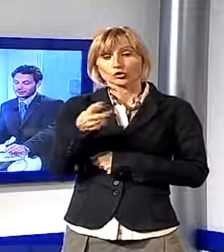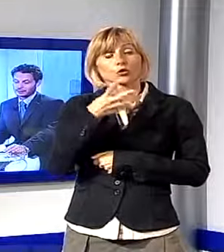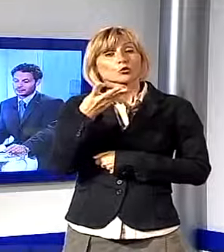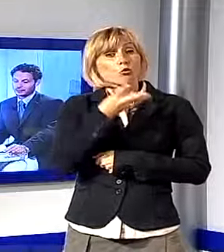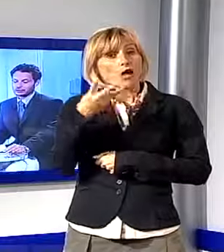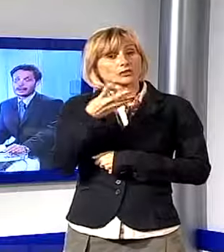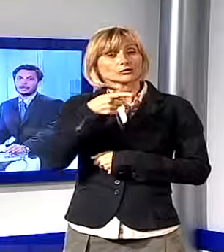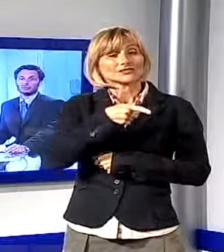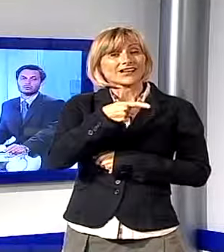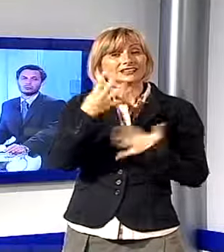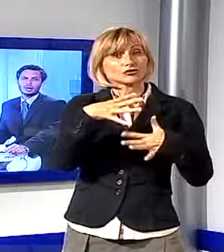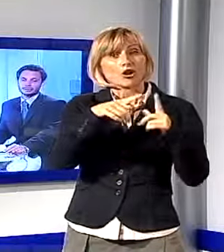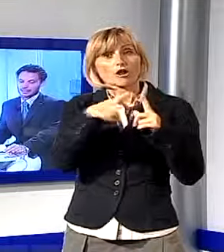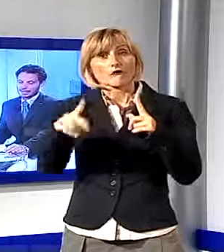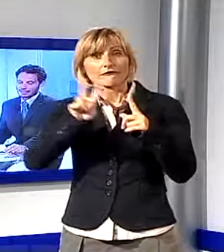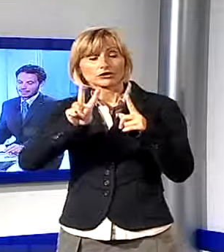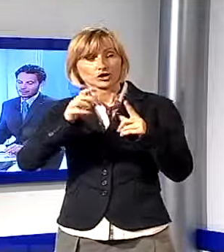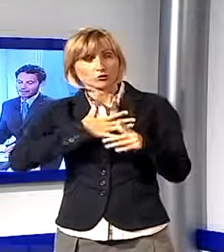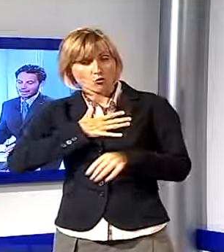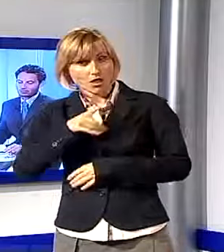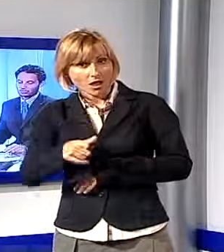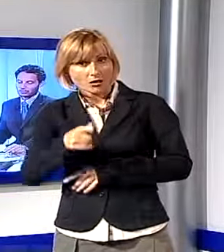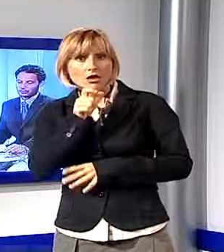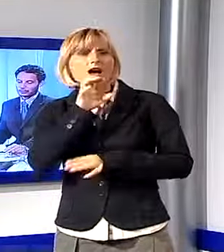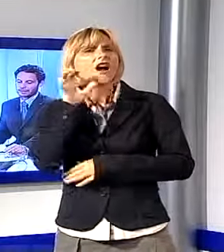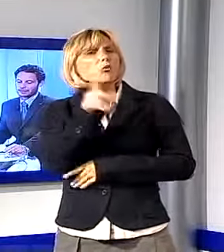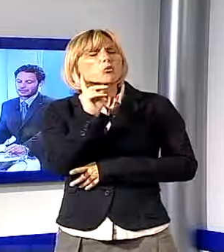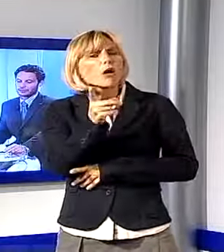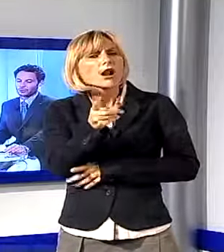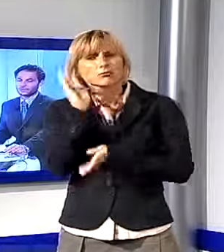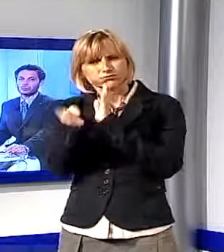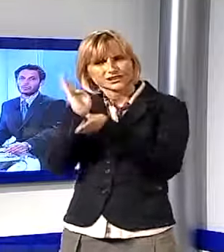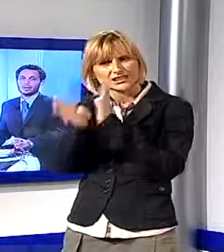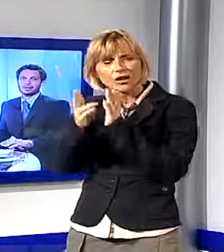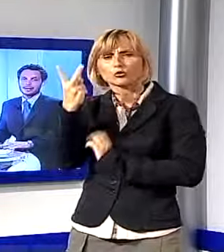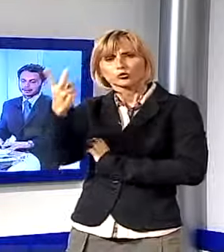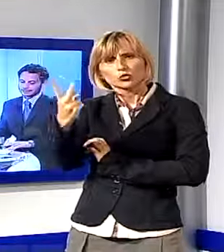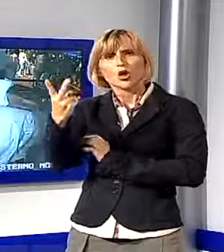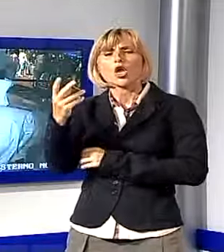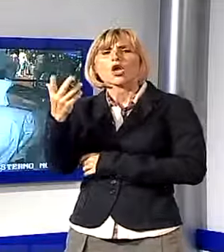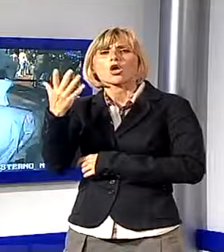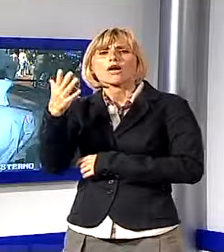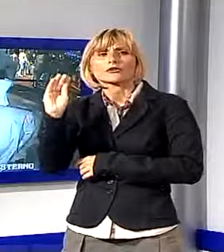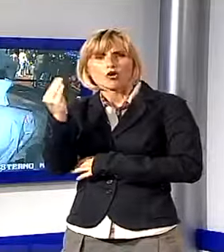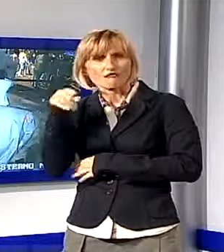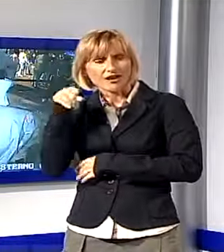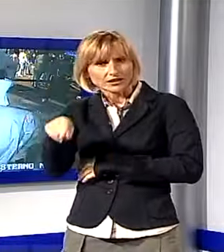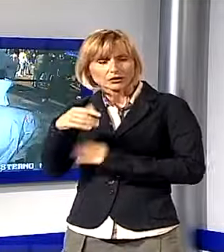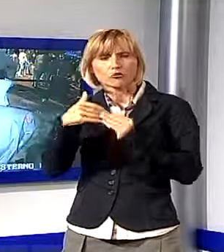19 e i 22 anni, sono accusati di aver picchiato 2 coetanei fuori da un locale della Darsena. E questa è